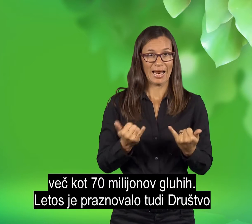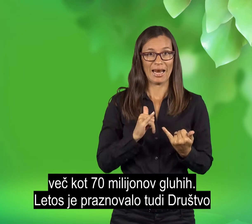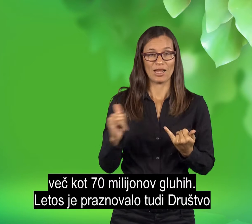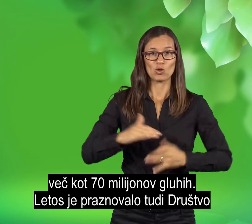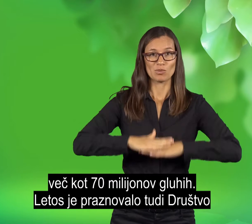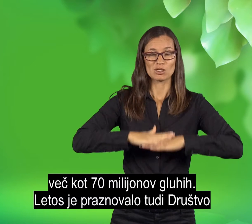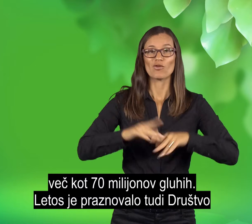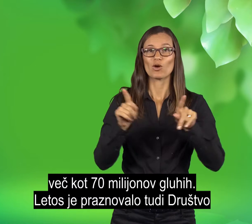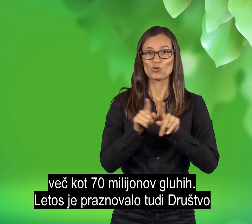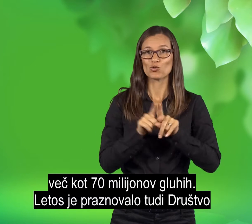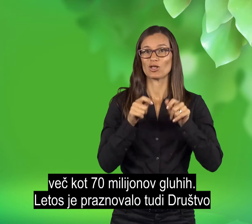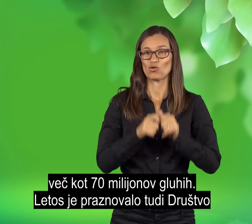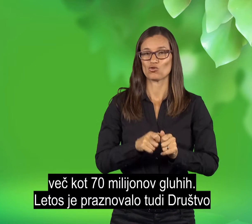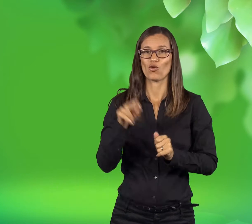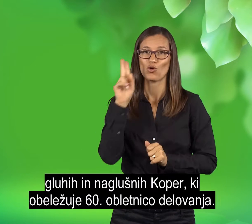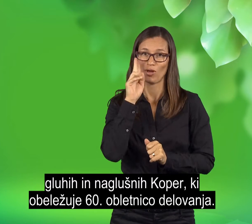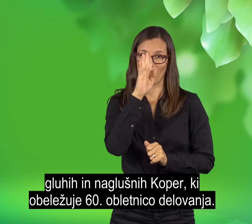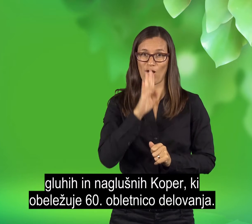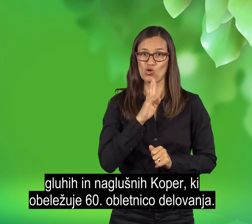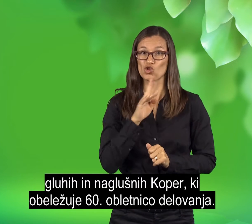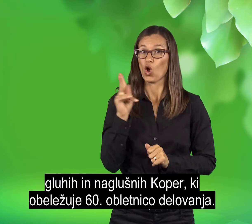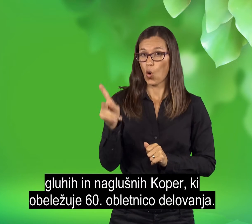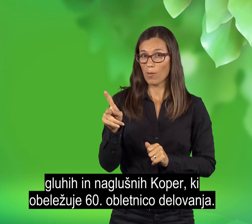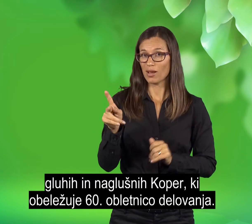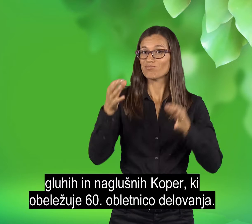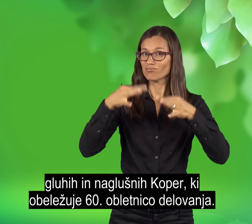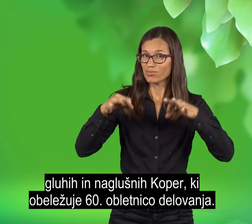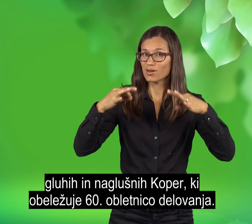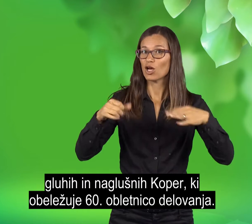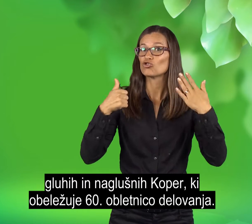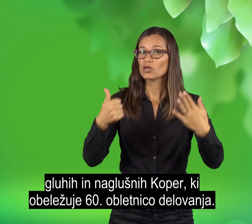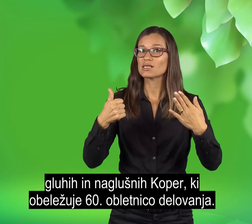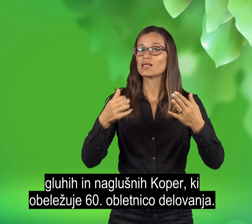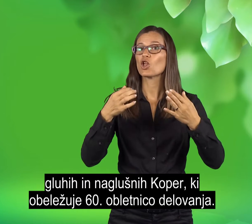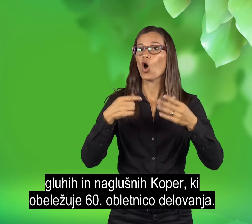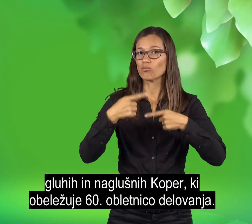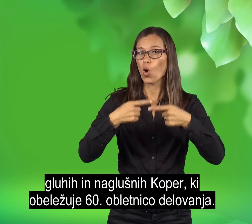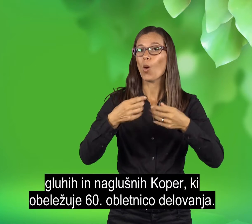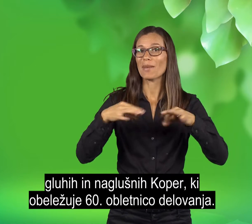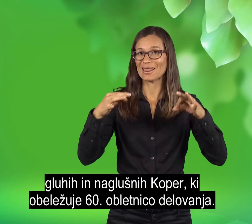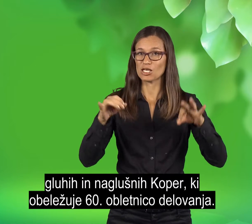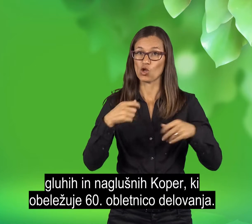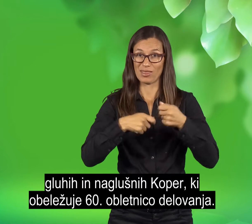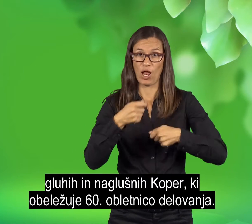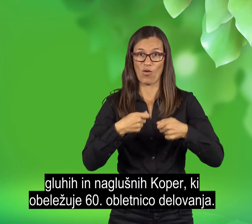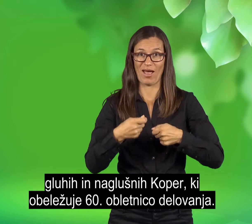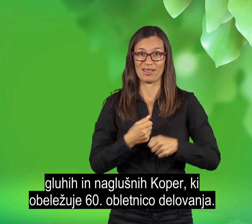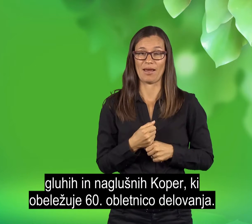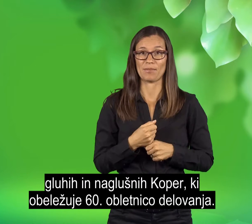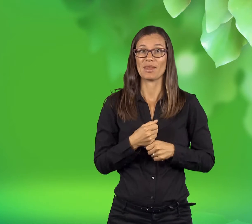Letos je praznovalo tudi Društvo gluhih in naglušnih Koper, ki obeležuje 60. obletnico delovanja.